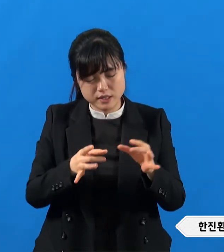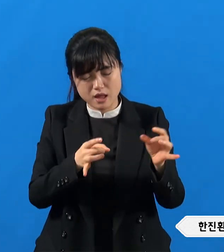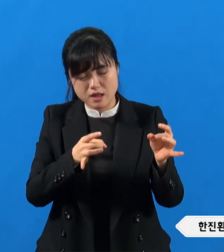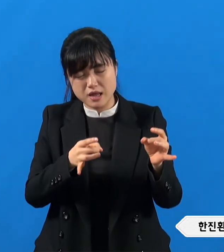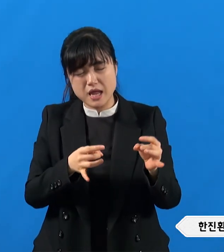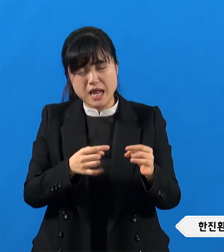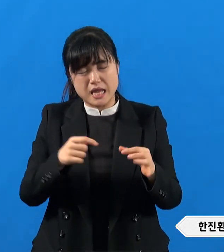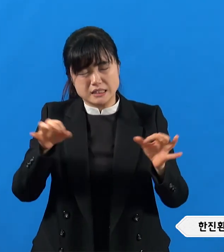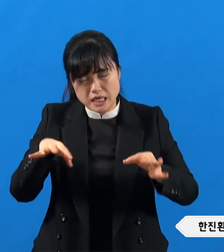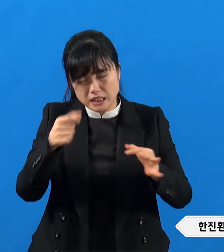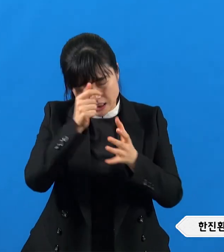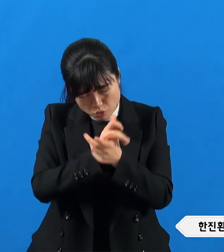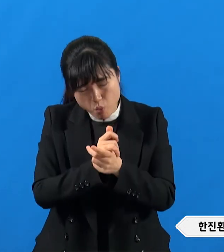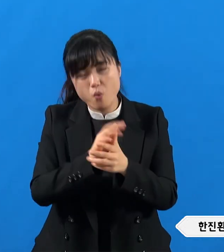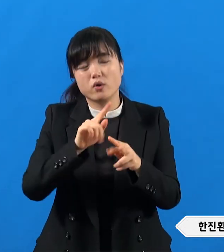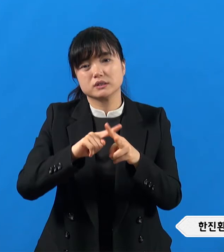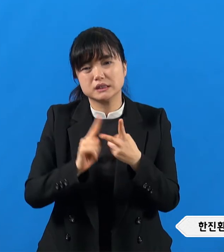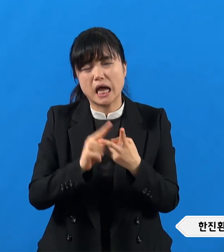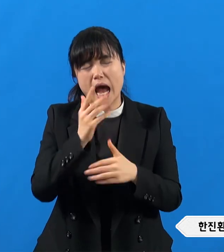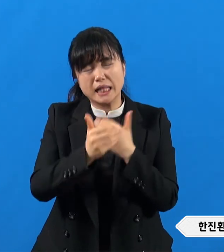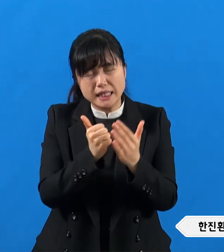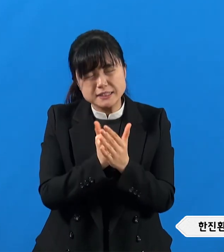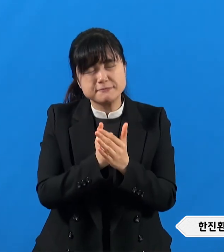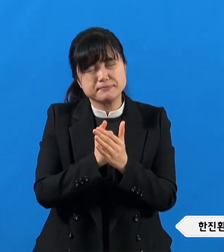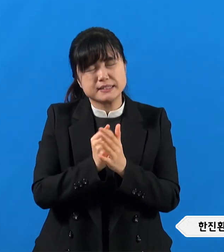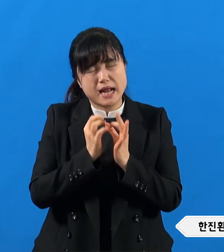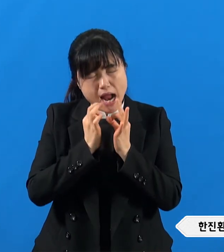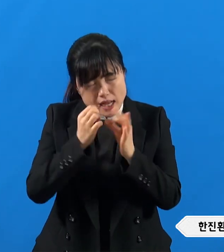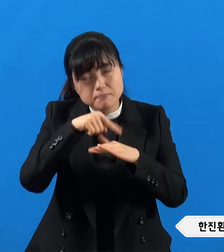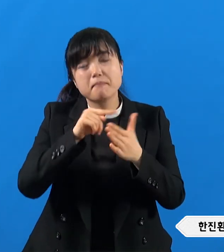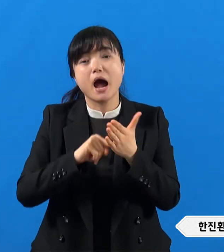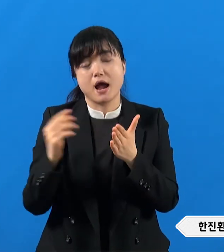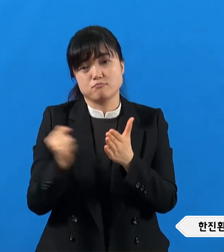들으시든지 하나님을 갈급한 마음으로 찾으십시오.